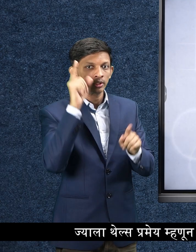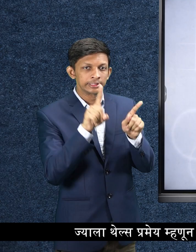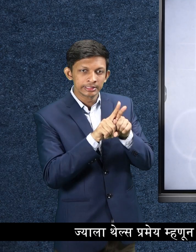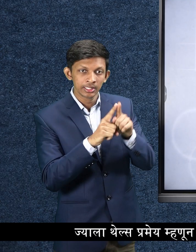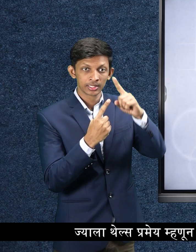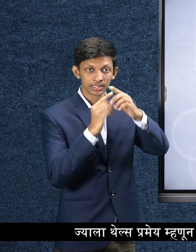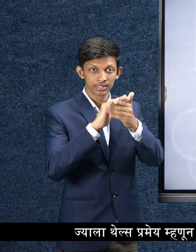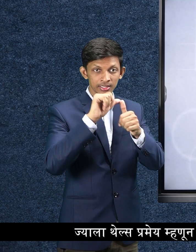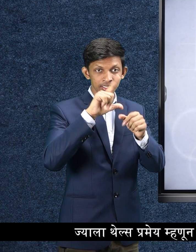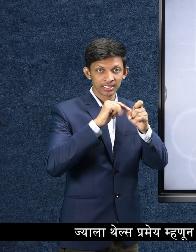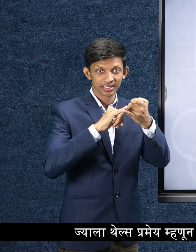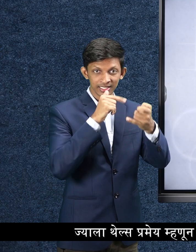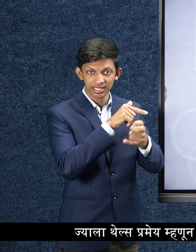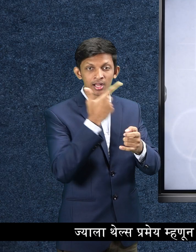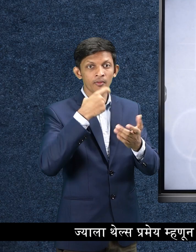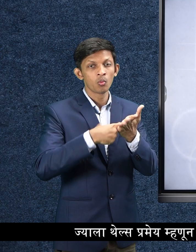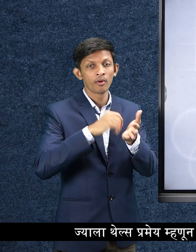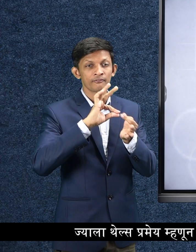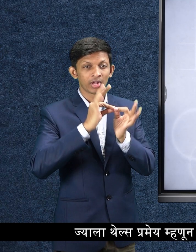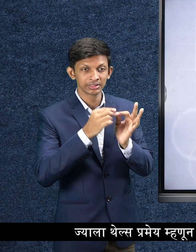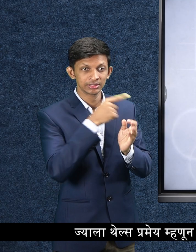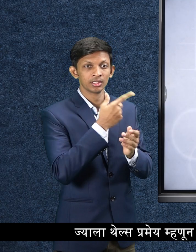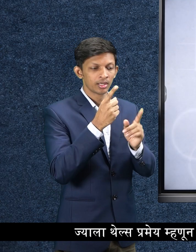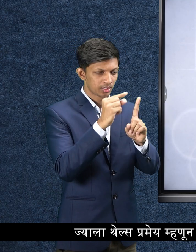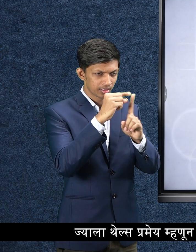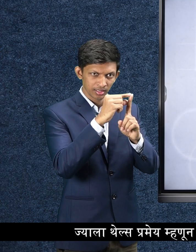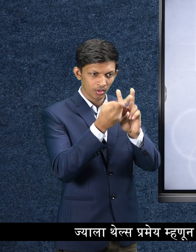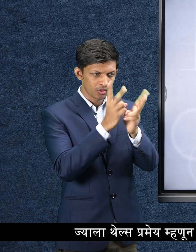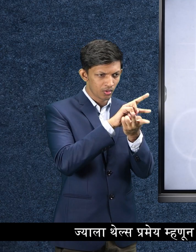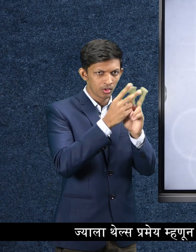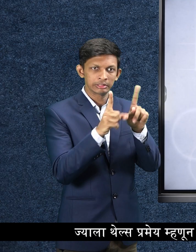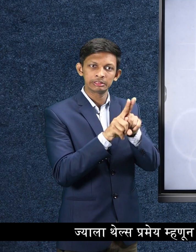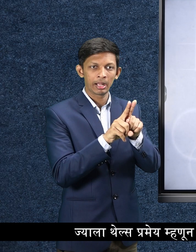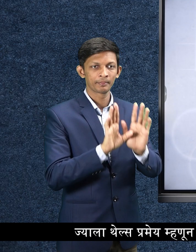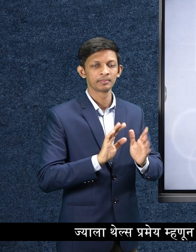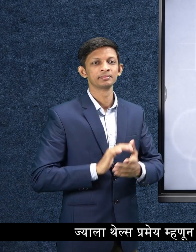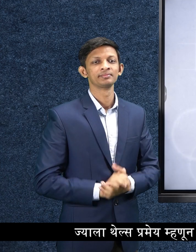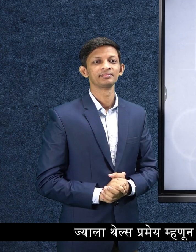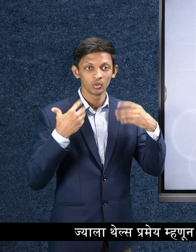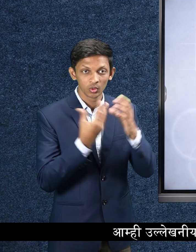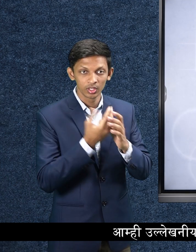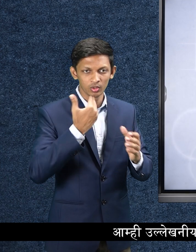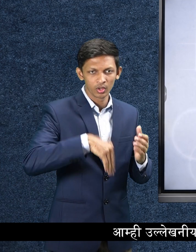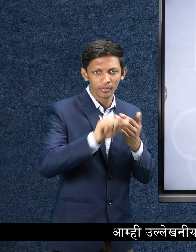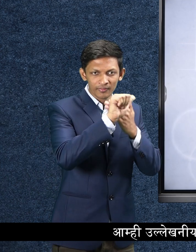देखील ओळखले जाते, आणि त्याचे उलट अन्वेषण करू. आम्ही